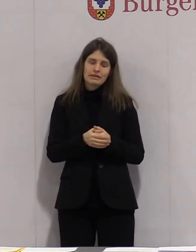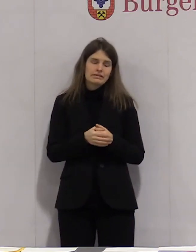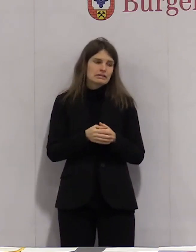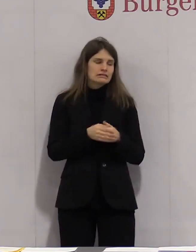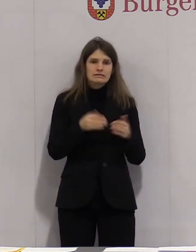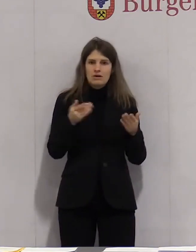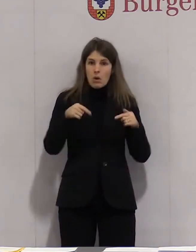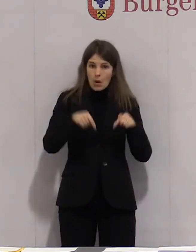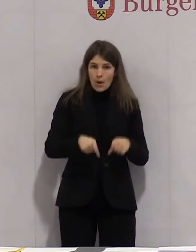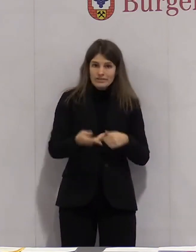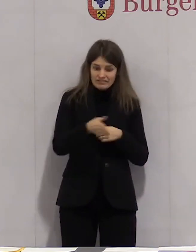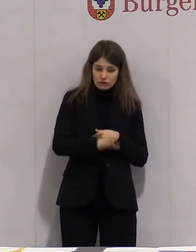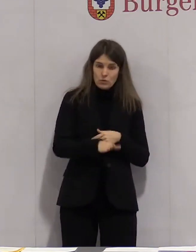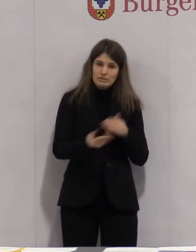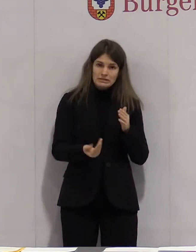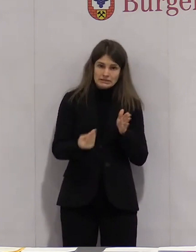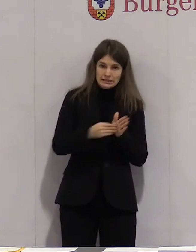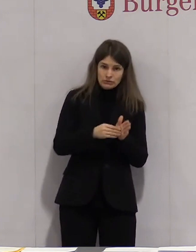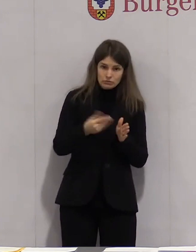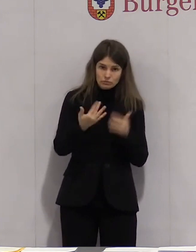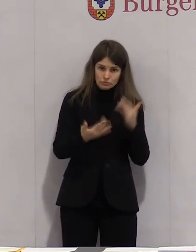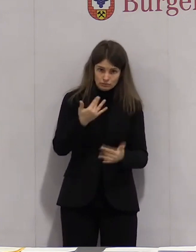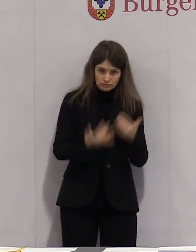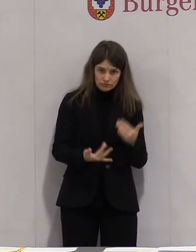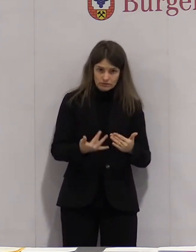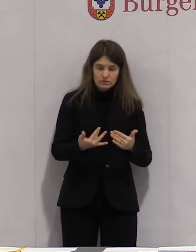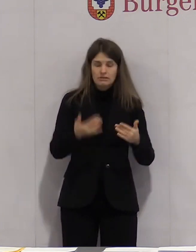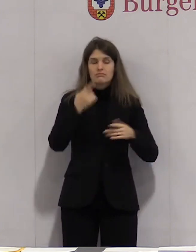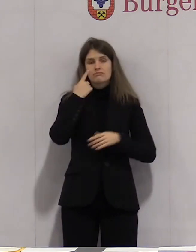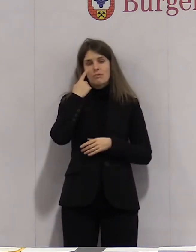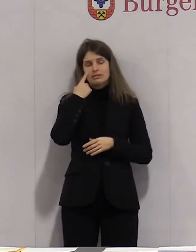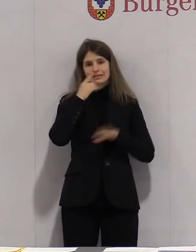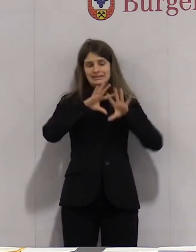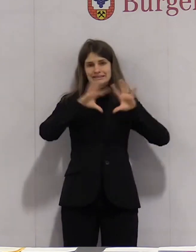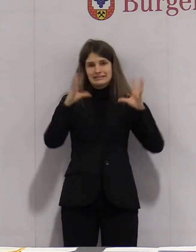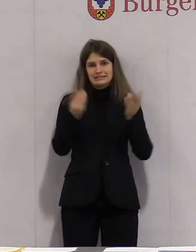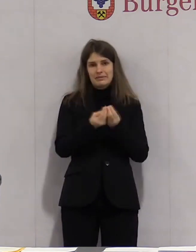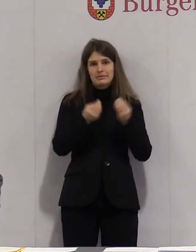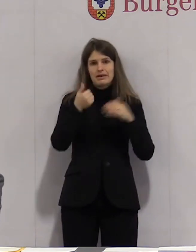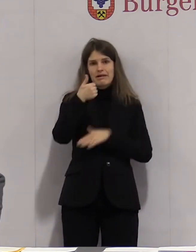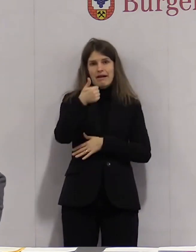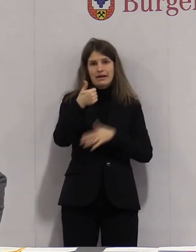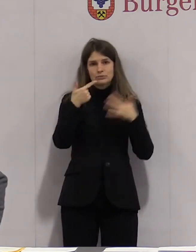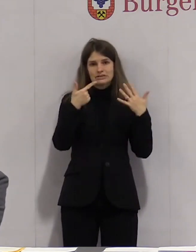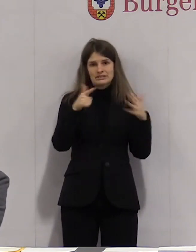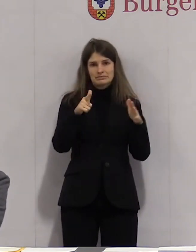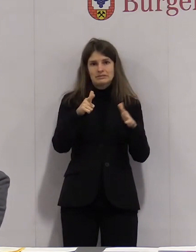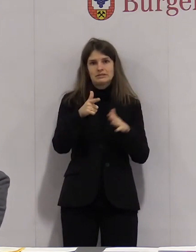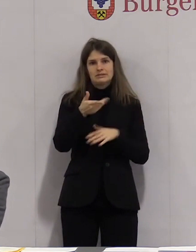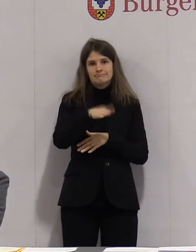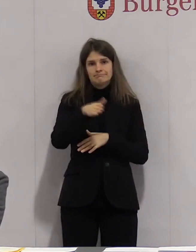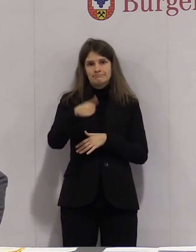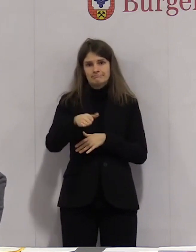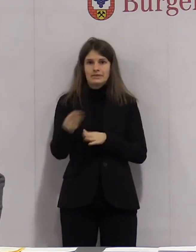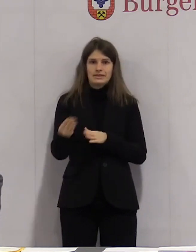mit einbeziehe so haben wir im moment 71 weitere tote zu